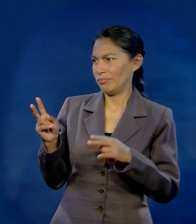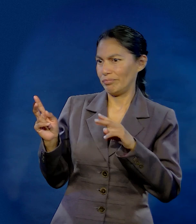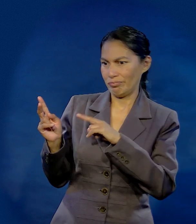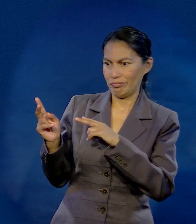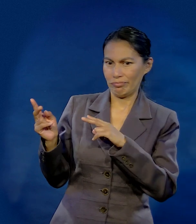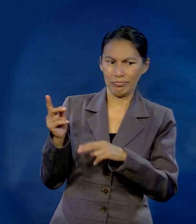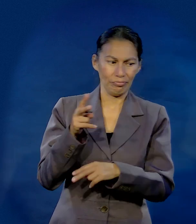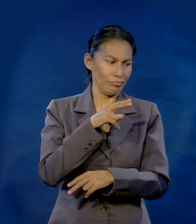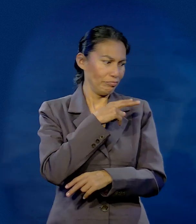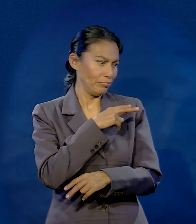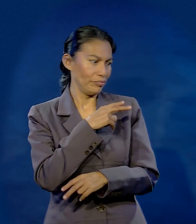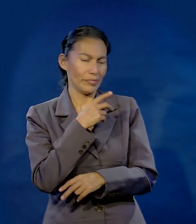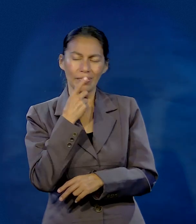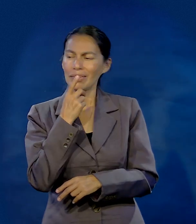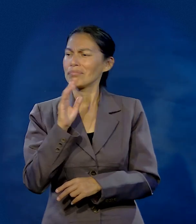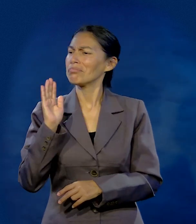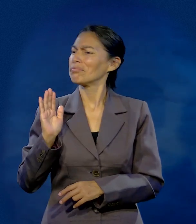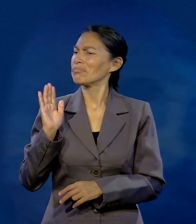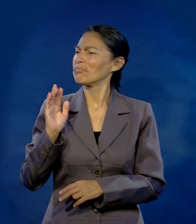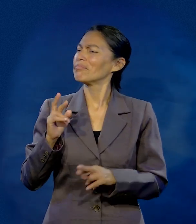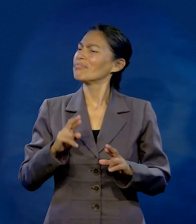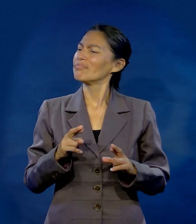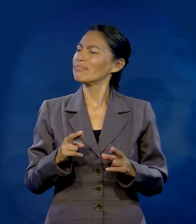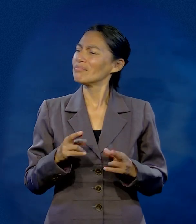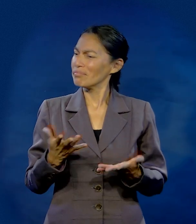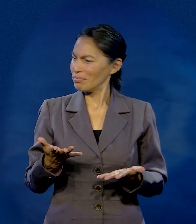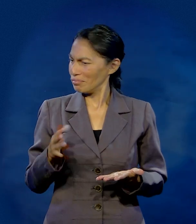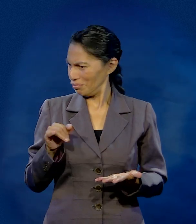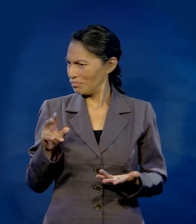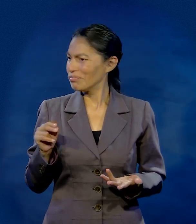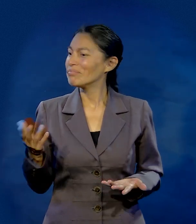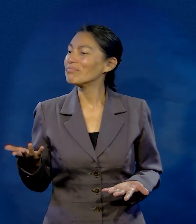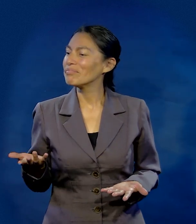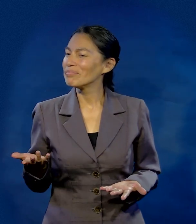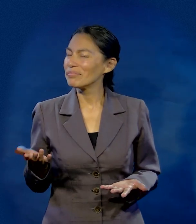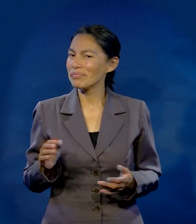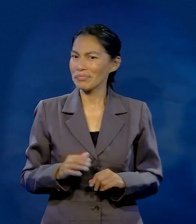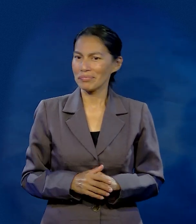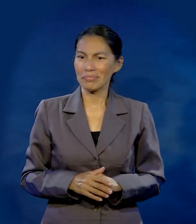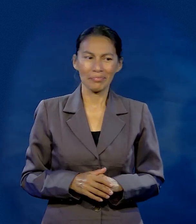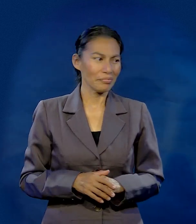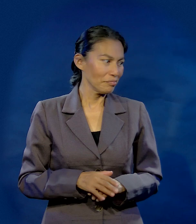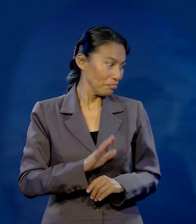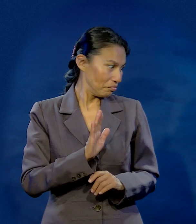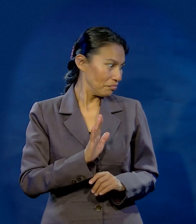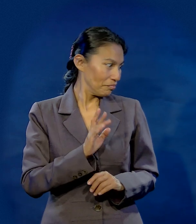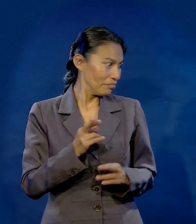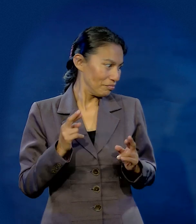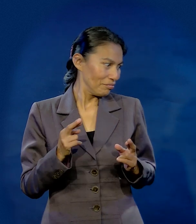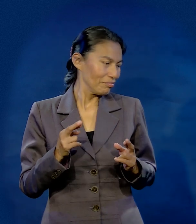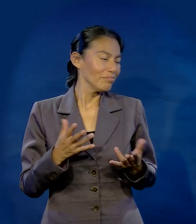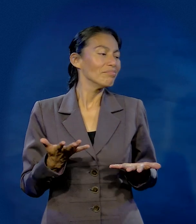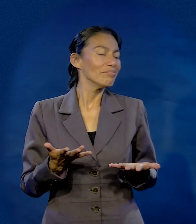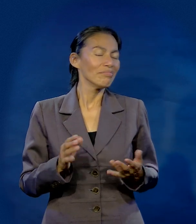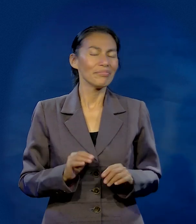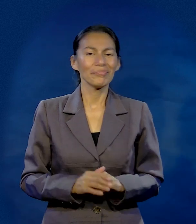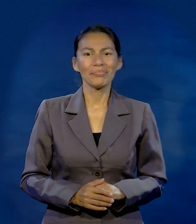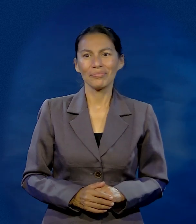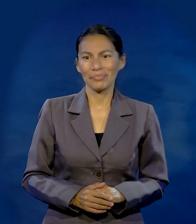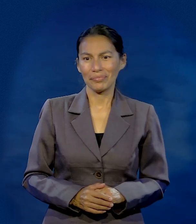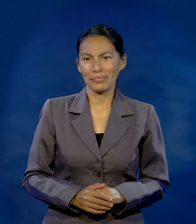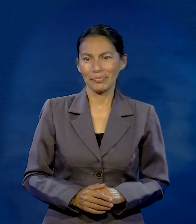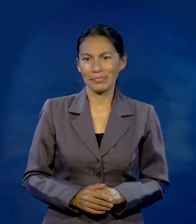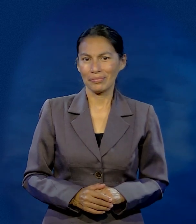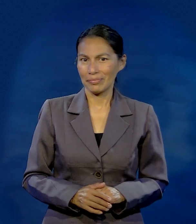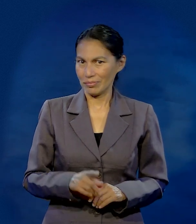Todos aquí tenemos cara de ser buena gente prósperos